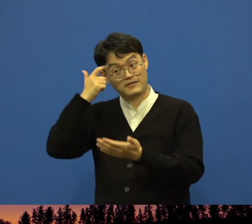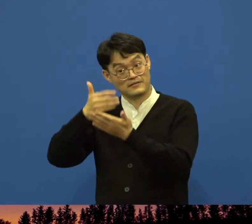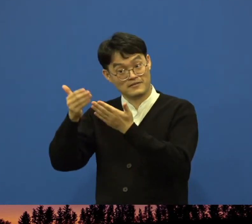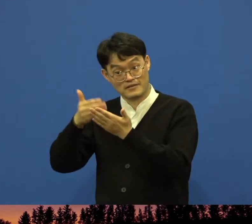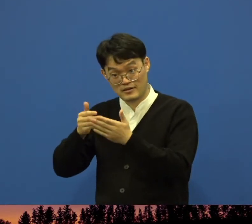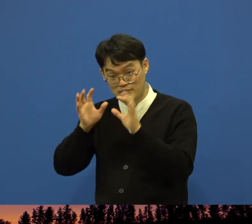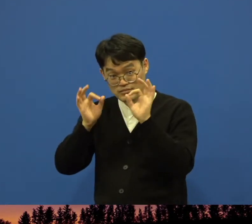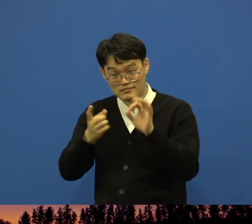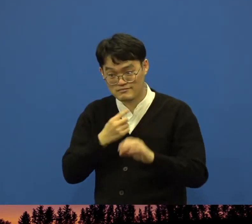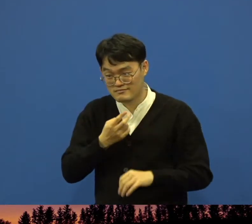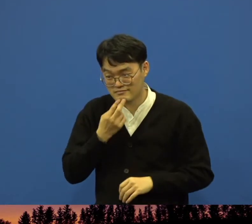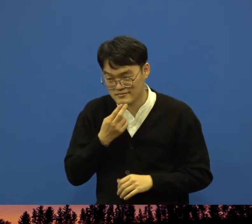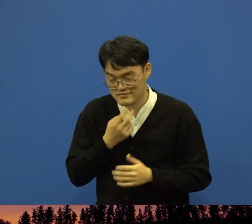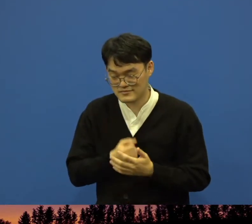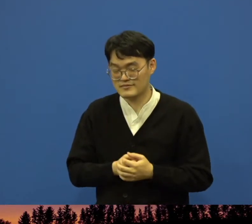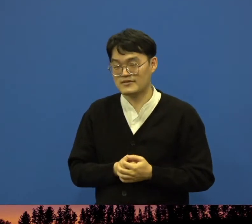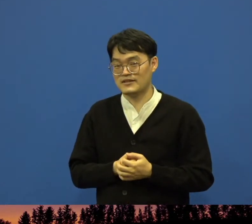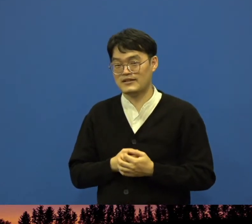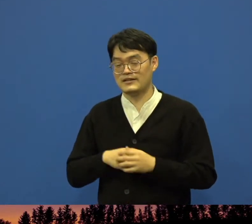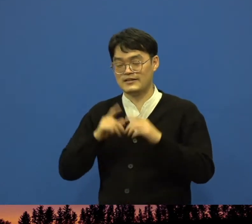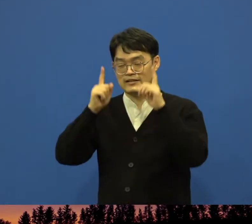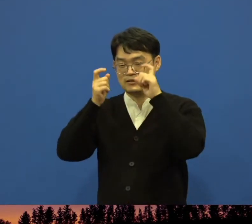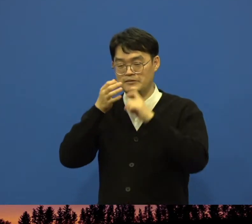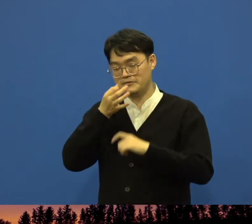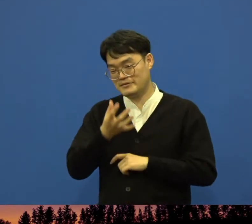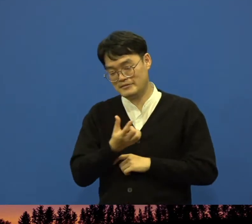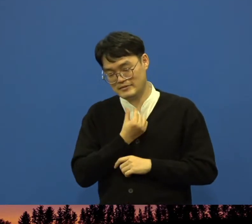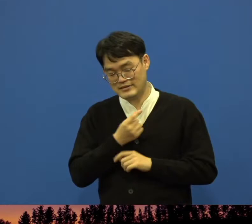본 적이 있어야 되는데 사진이라도